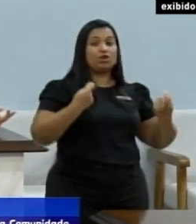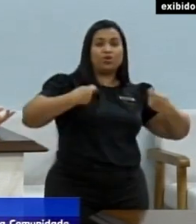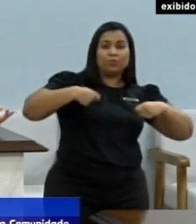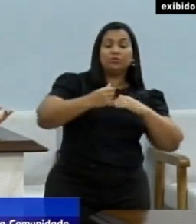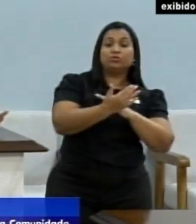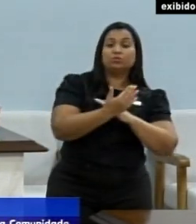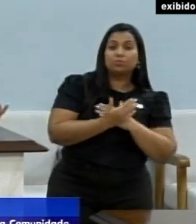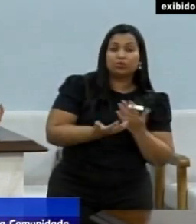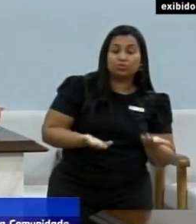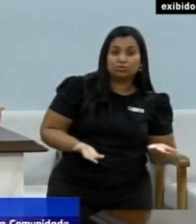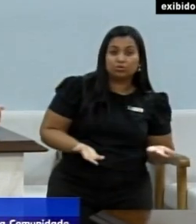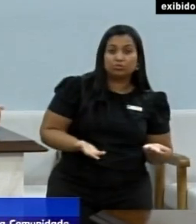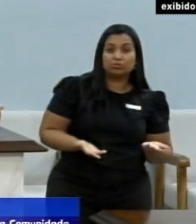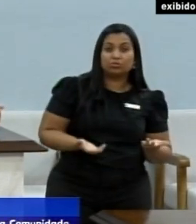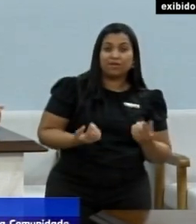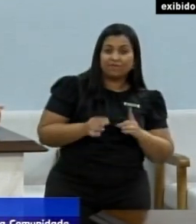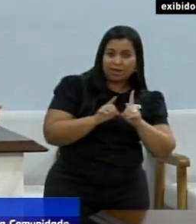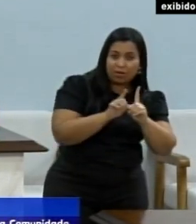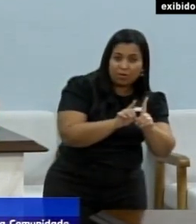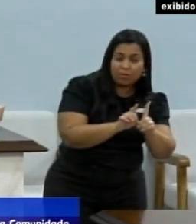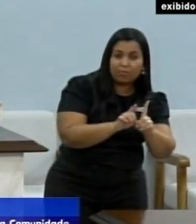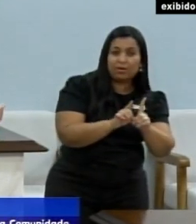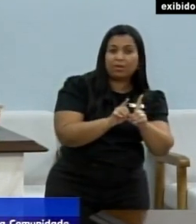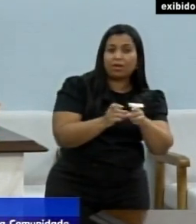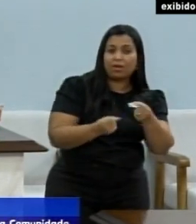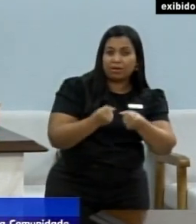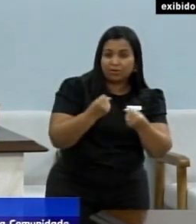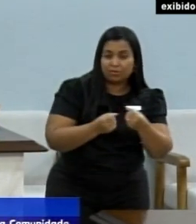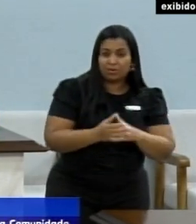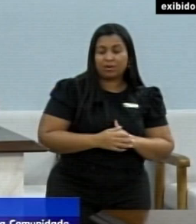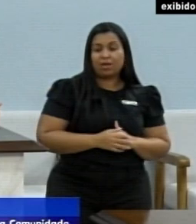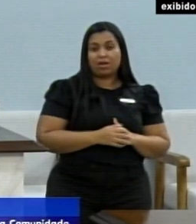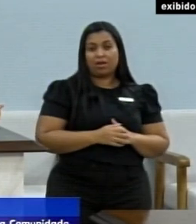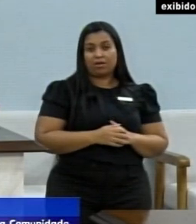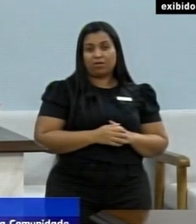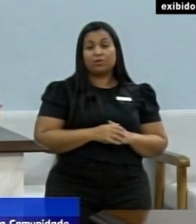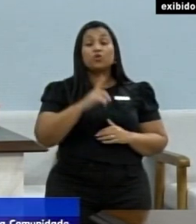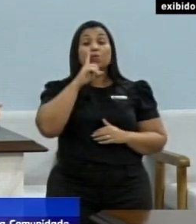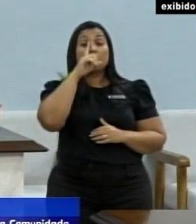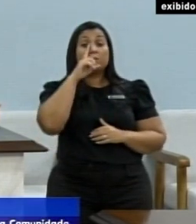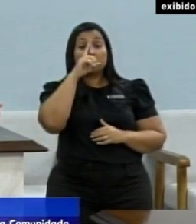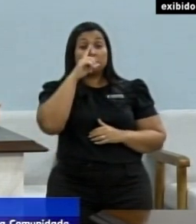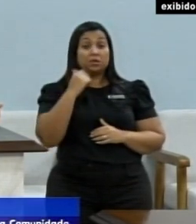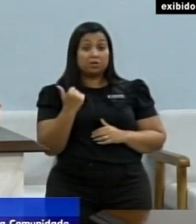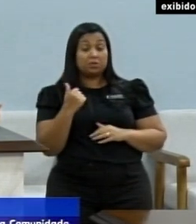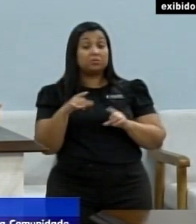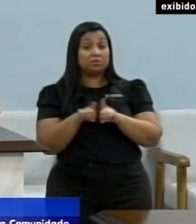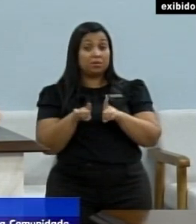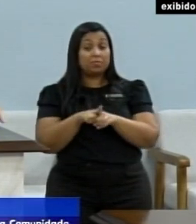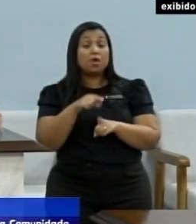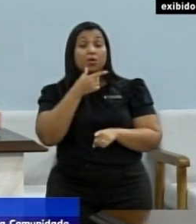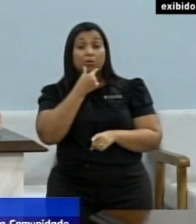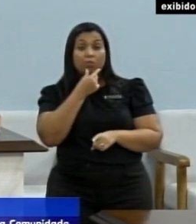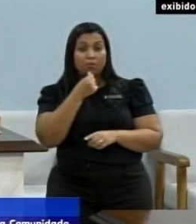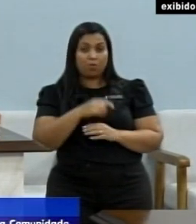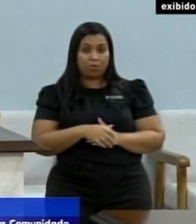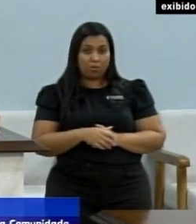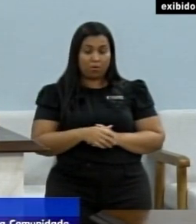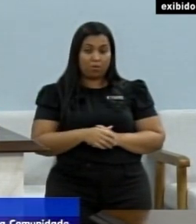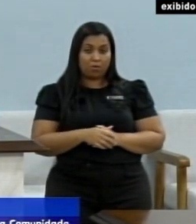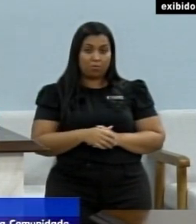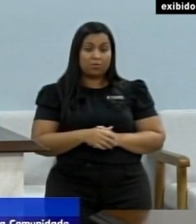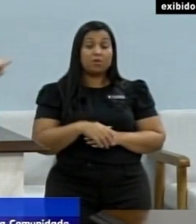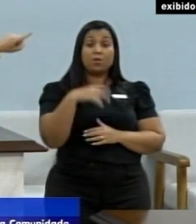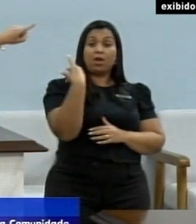uma ajuda. Ele vai acompanhar ela ao carro, só que vocês já pensaram no perigo que essa pessoa também está correndo? Que o cara que agrediu